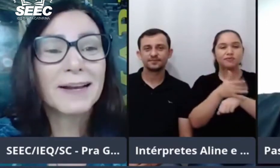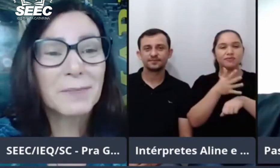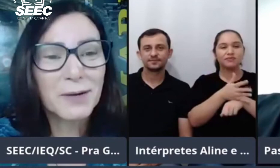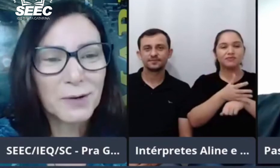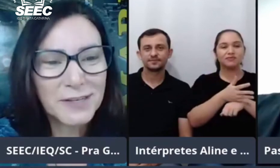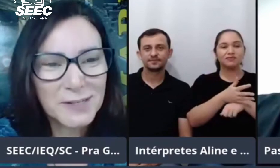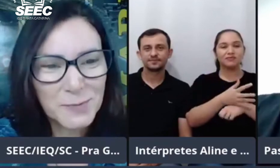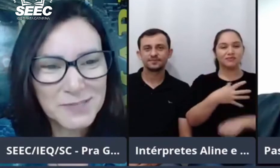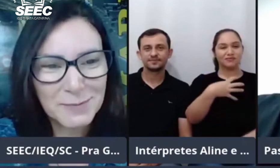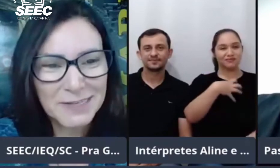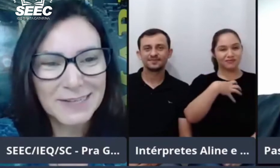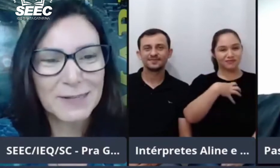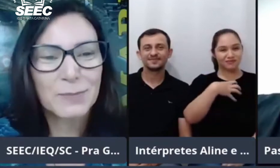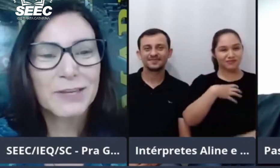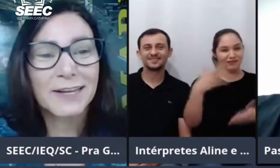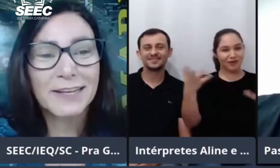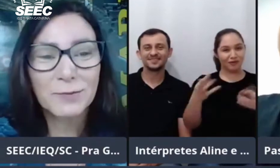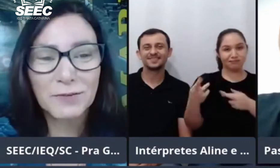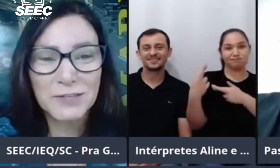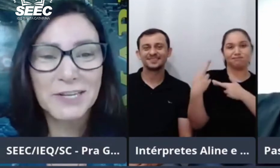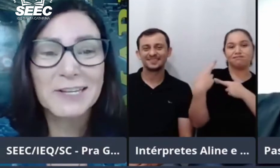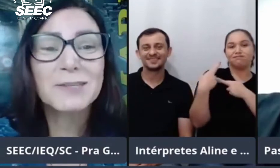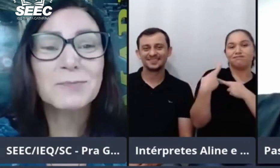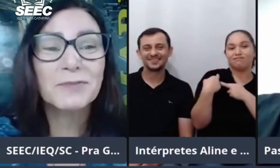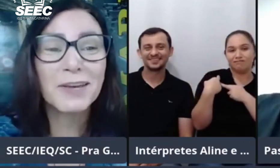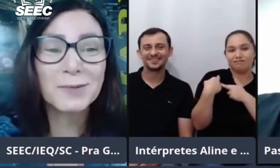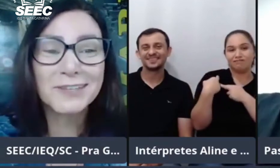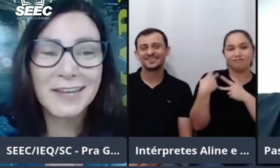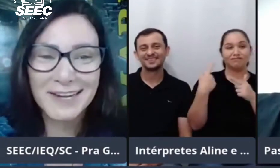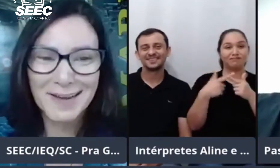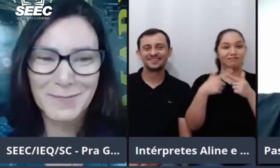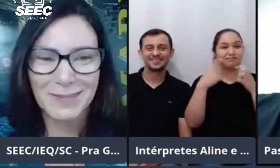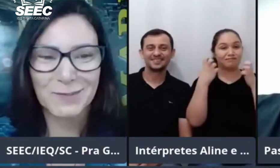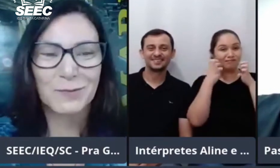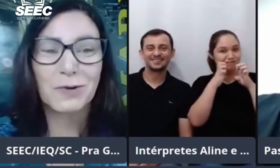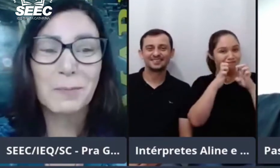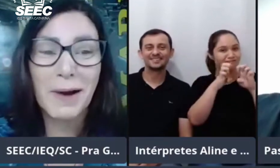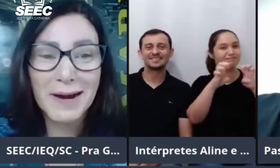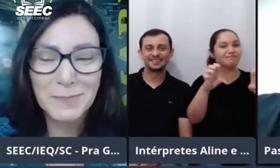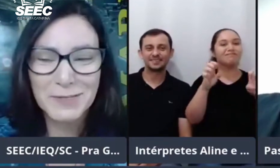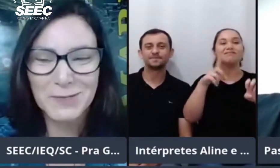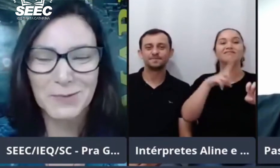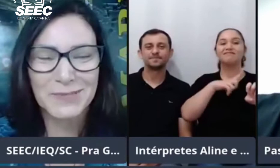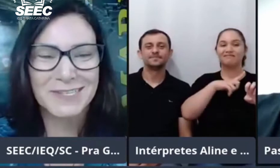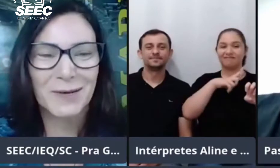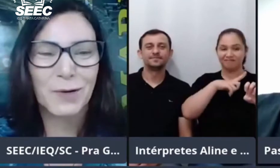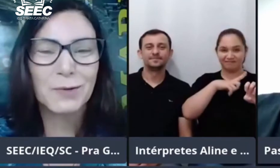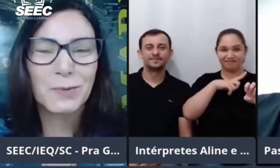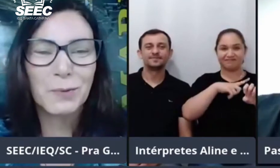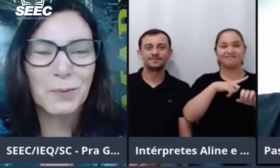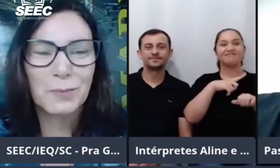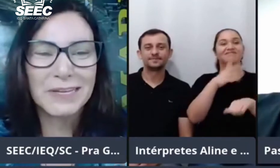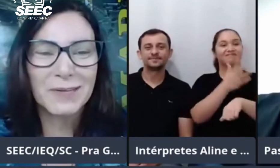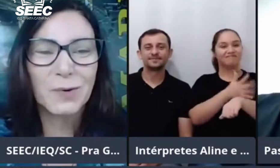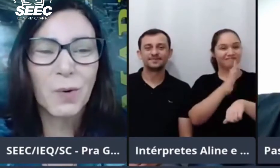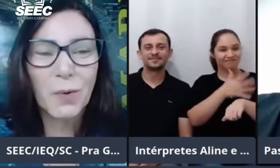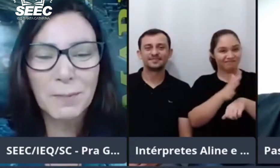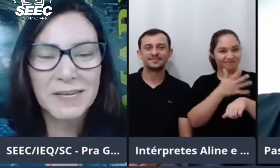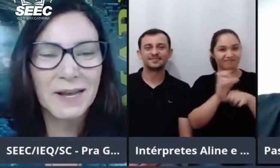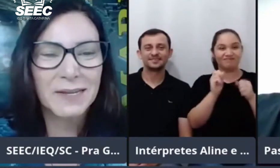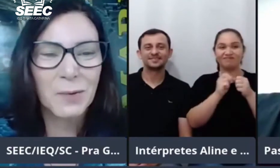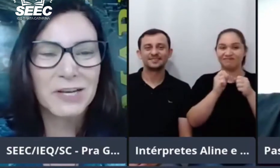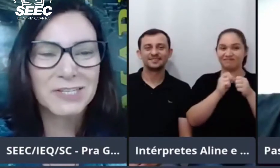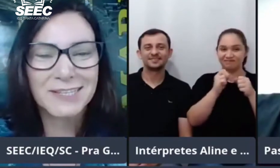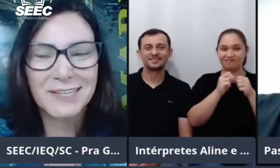uma carga maior de responsabilidade, porque além do evangelismo vem o treinamento, o formar pessoas, né? Olha o menino